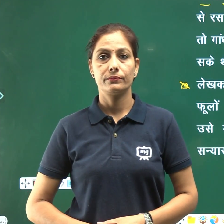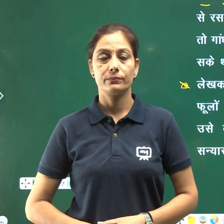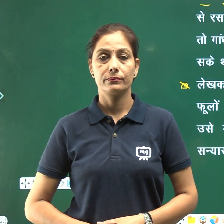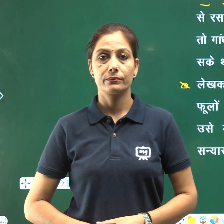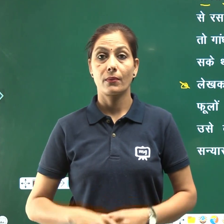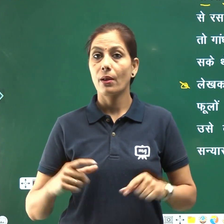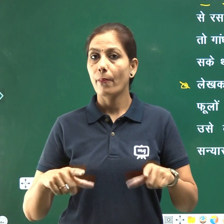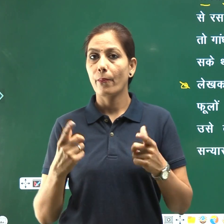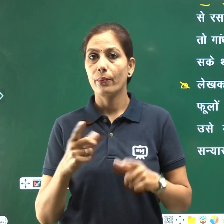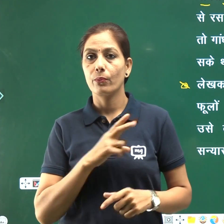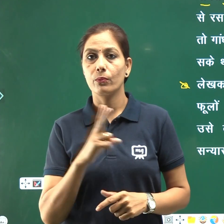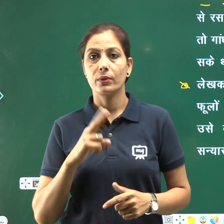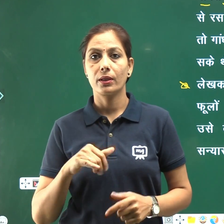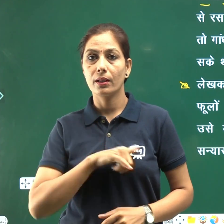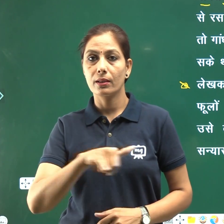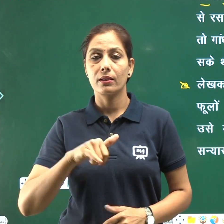शीरीष की तरह